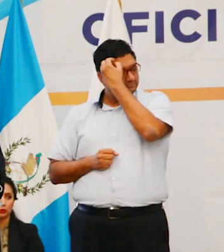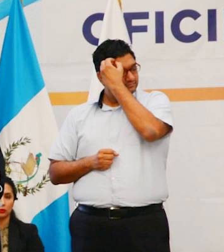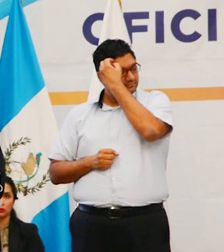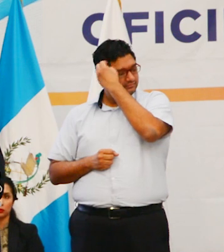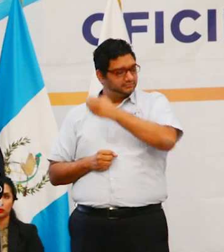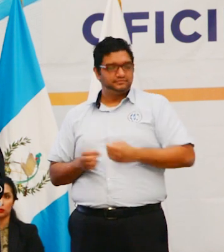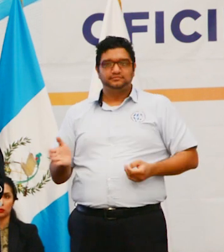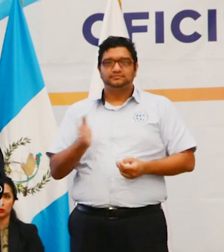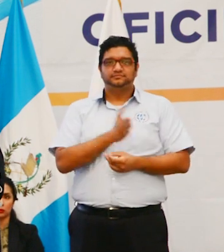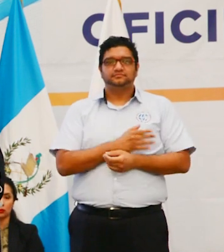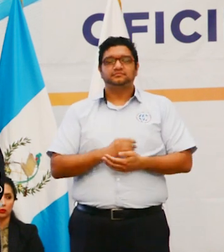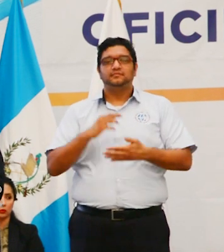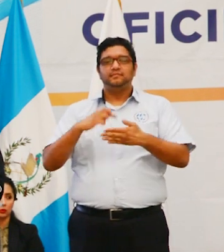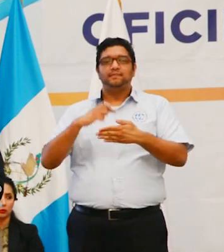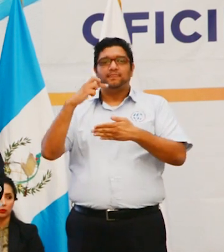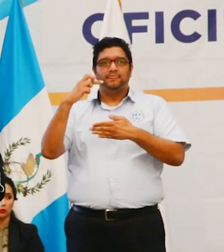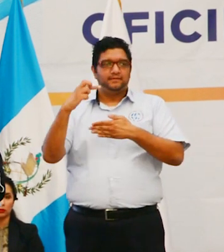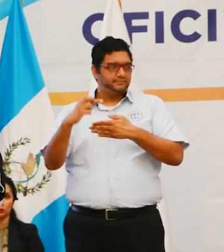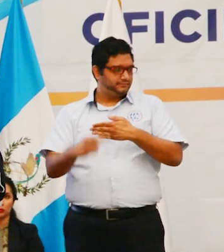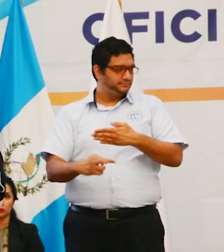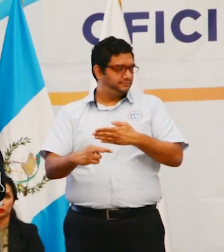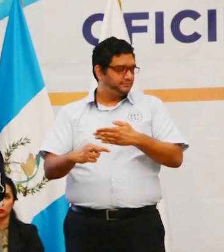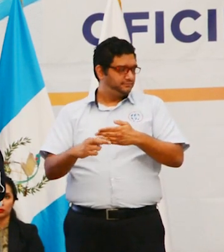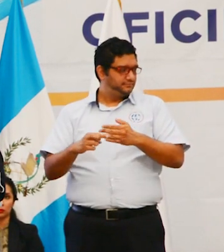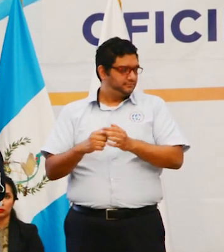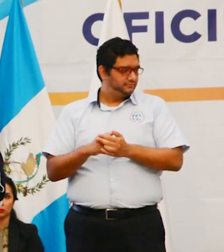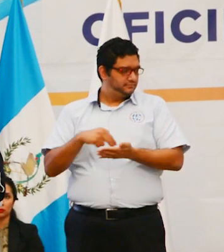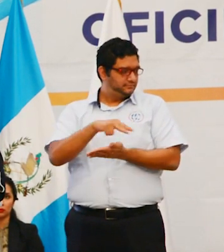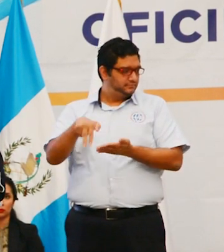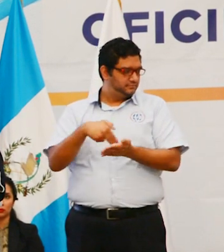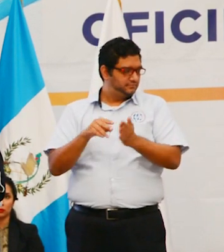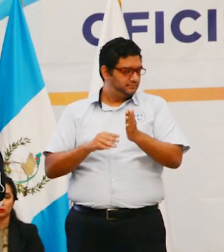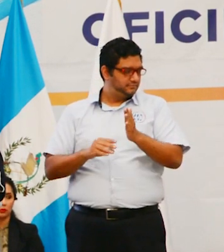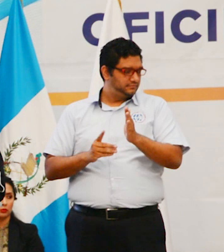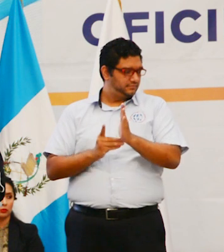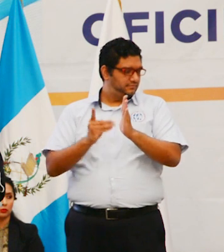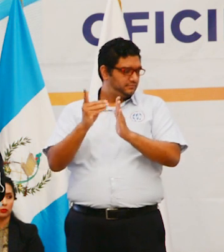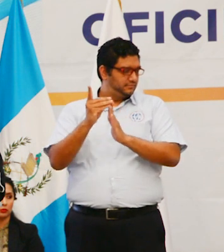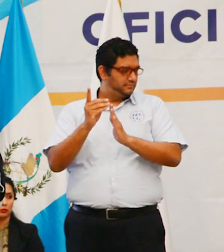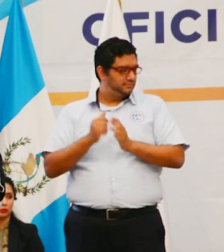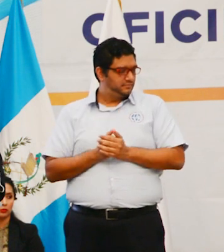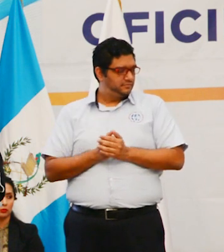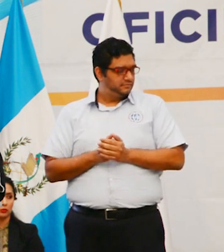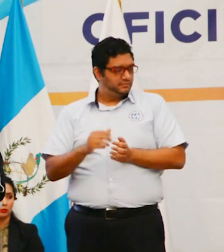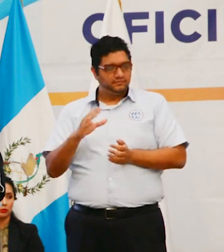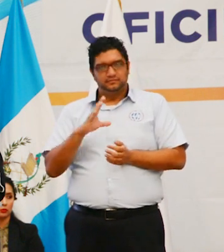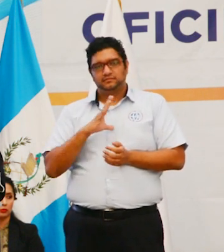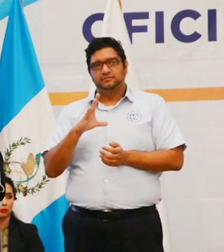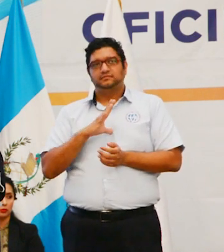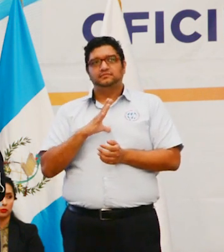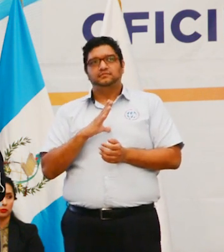El Plan Nacional de Desarrollo CATUM Nuestra Guatemala 2032 tuvo a través de CONADUR y